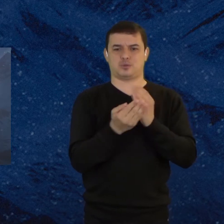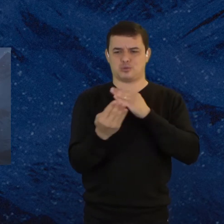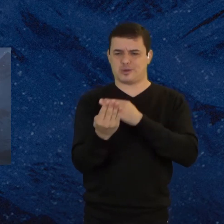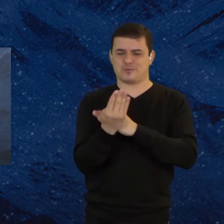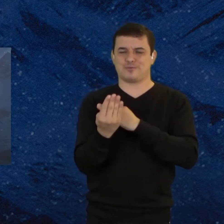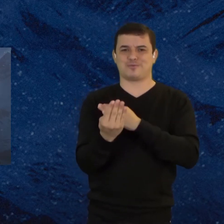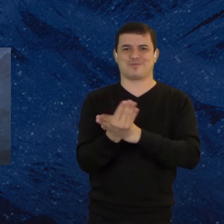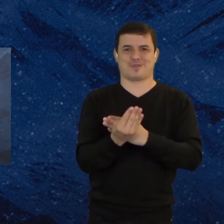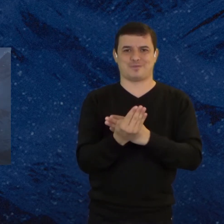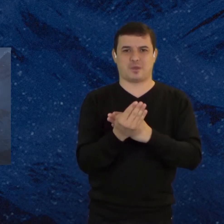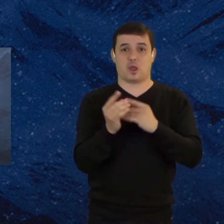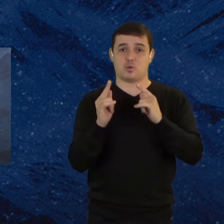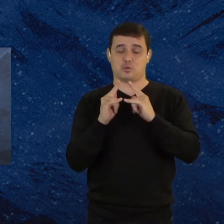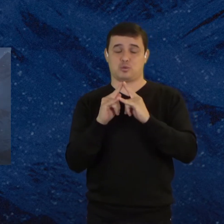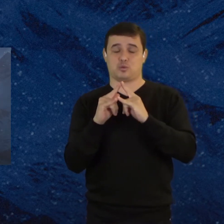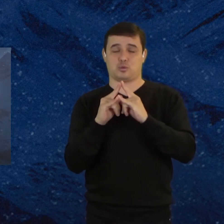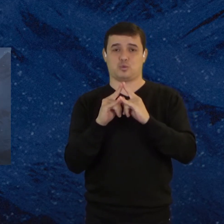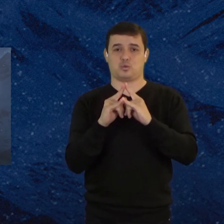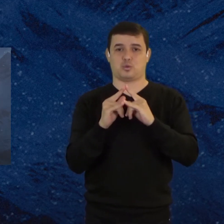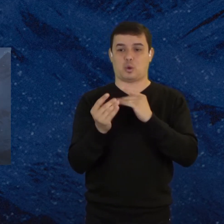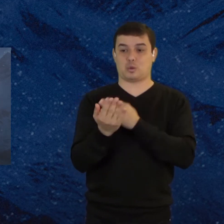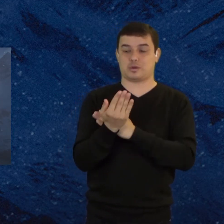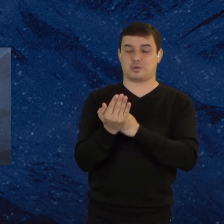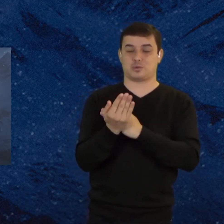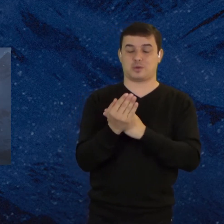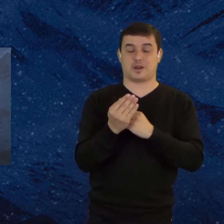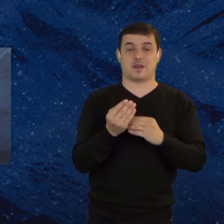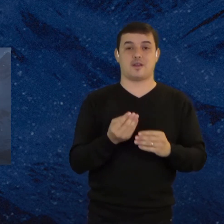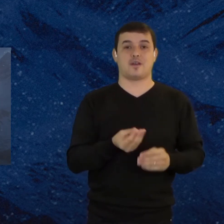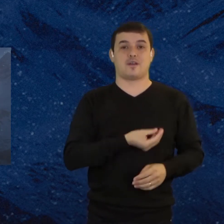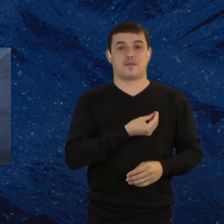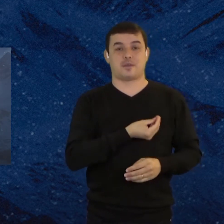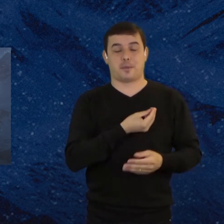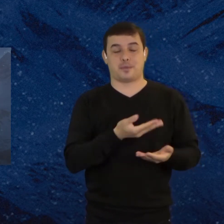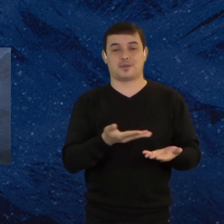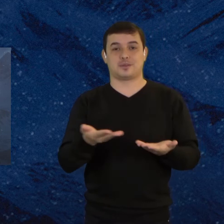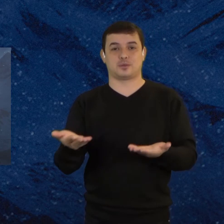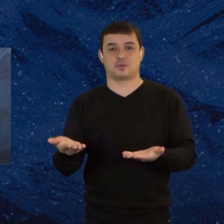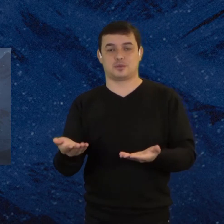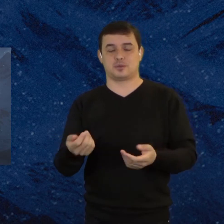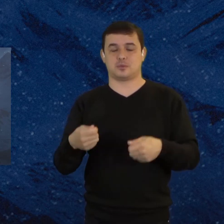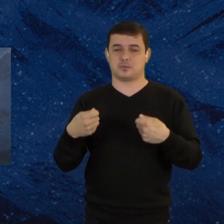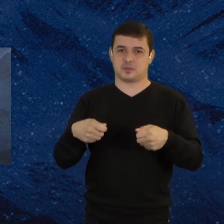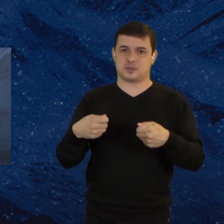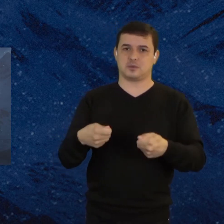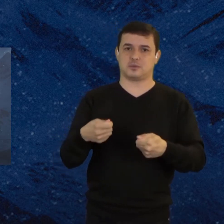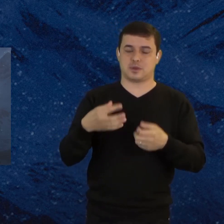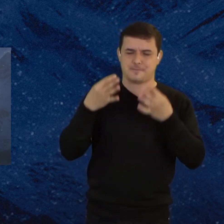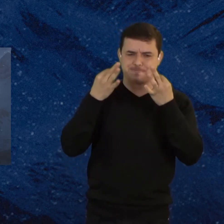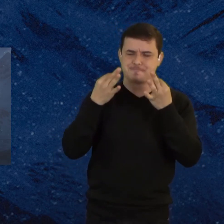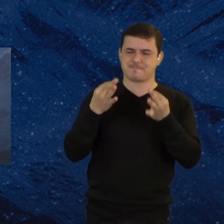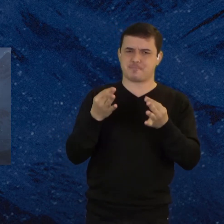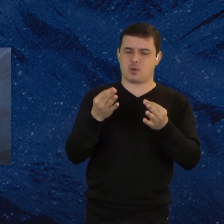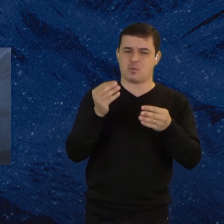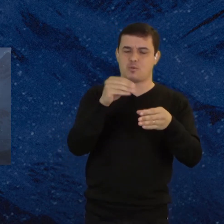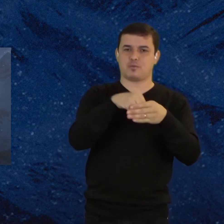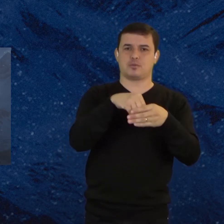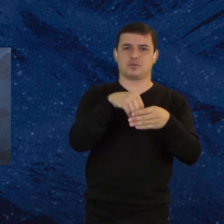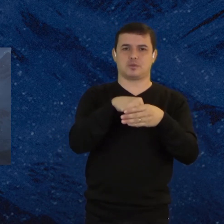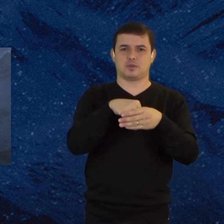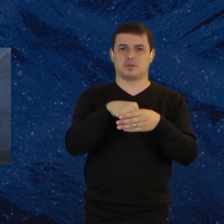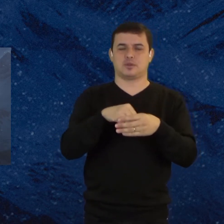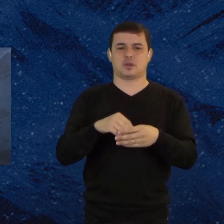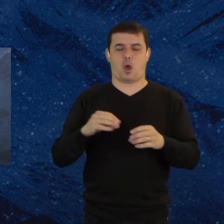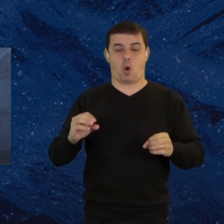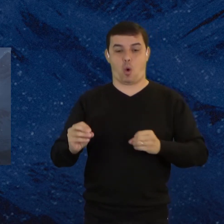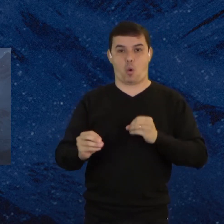do Instituto Vida para Todos. Nós precisamos dar atenção para essas frentes